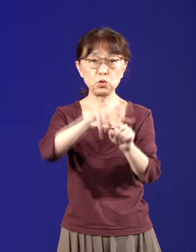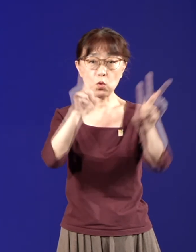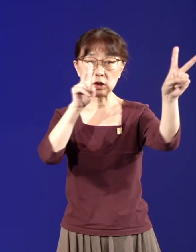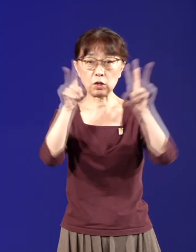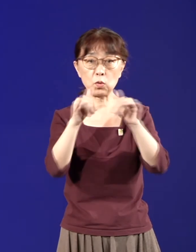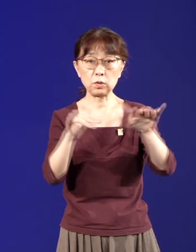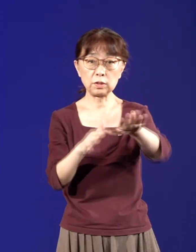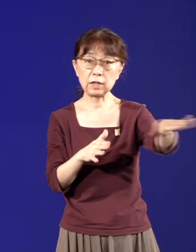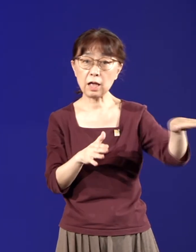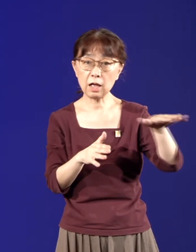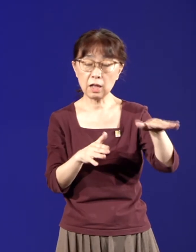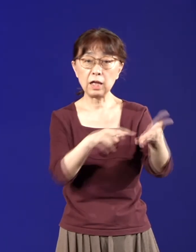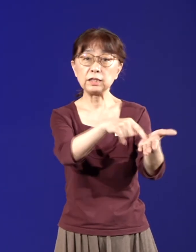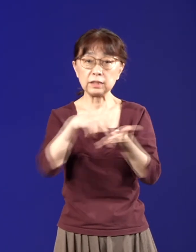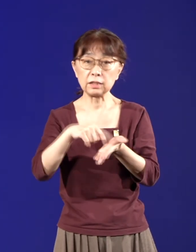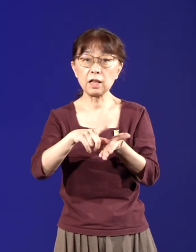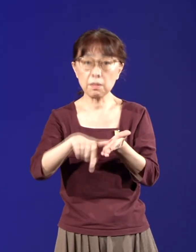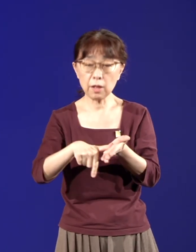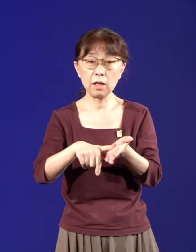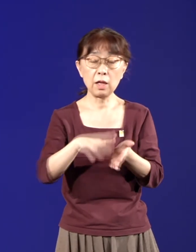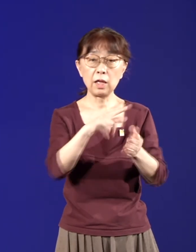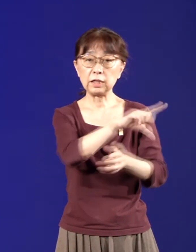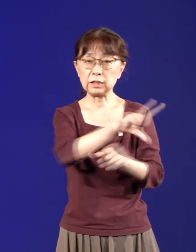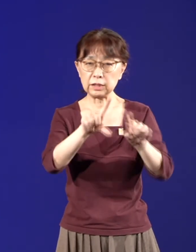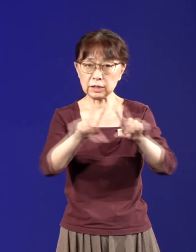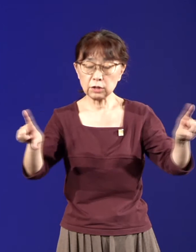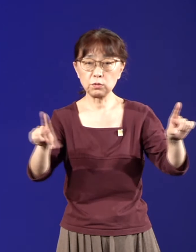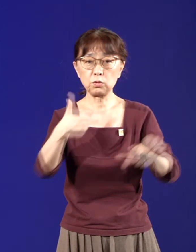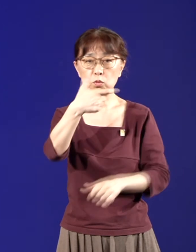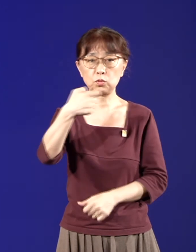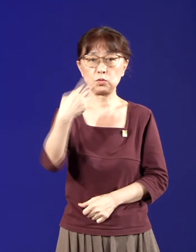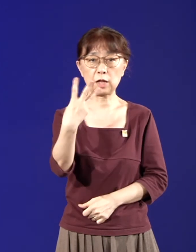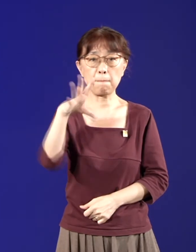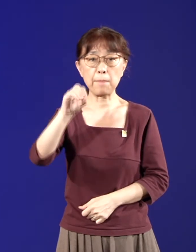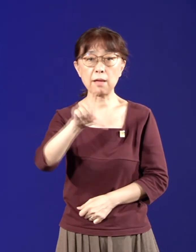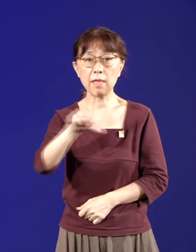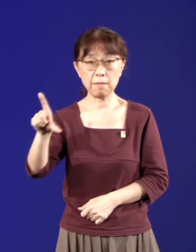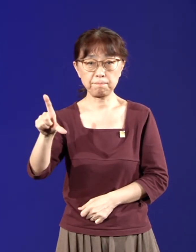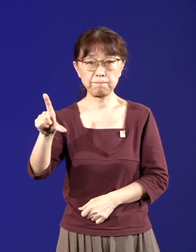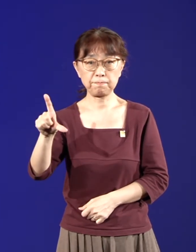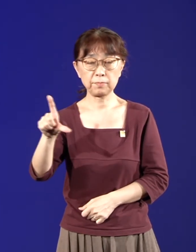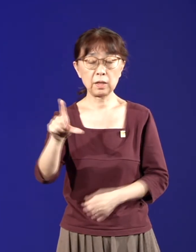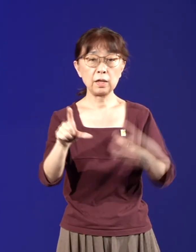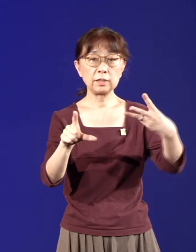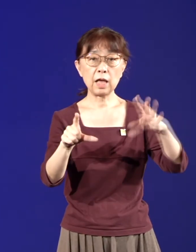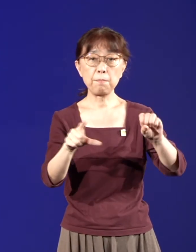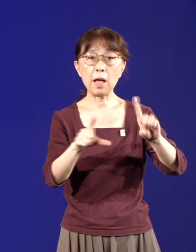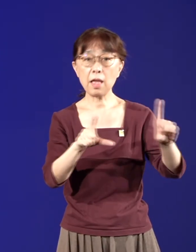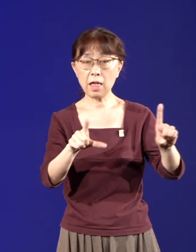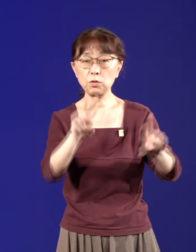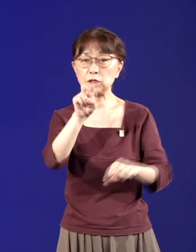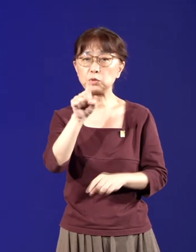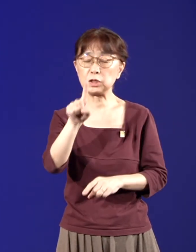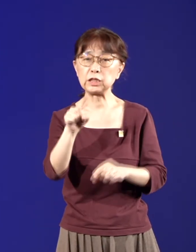、申請をいただきますと一律63万円、これは3万円の21日分3週